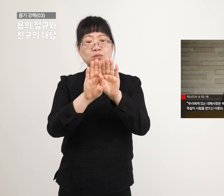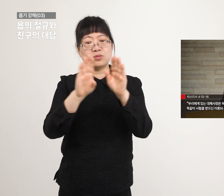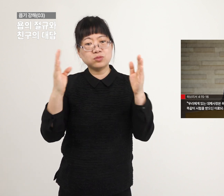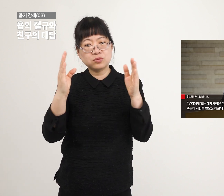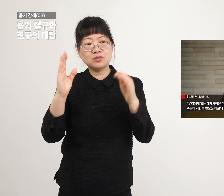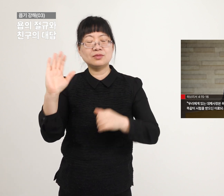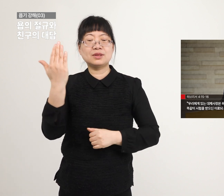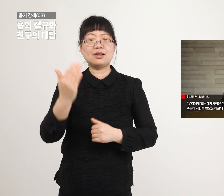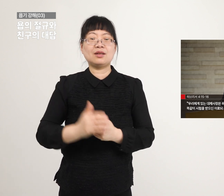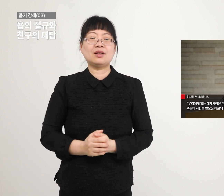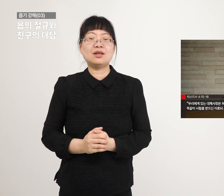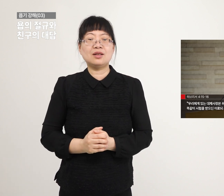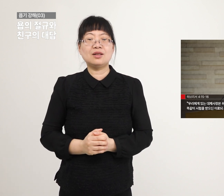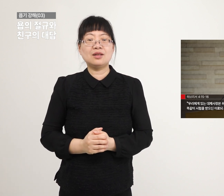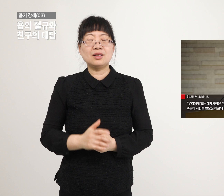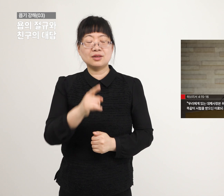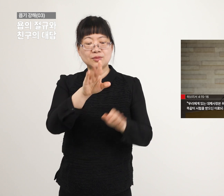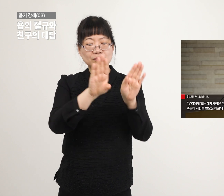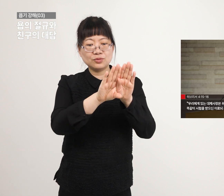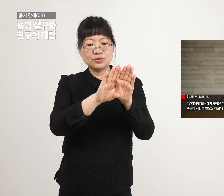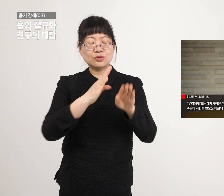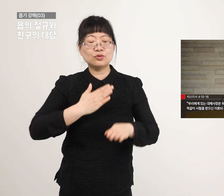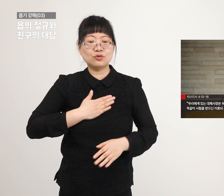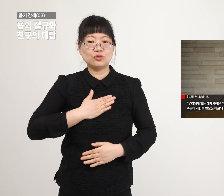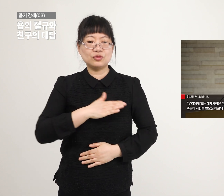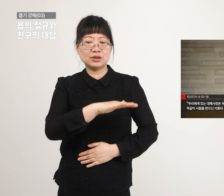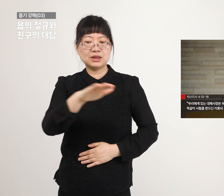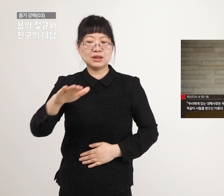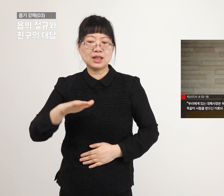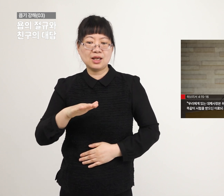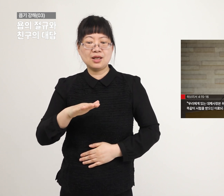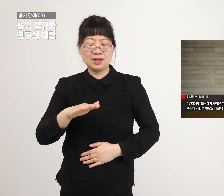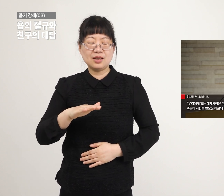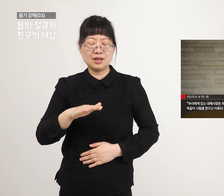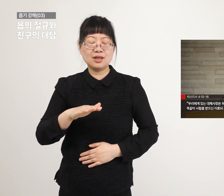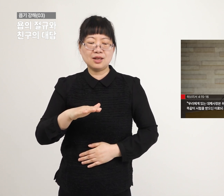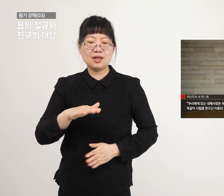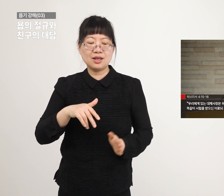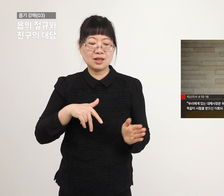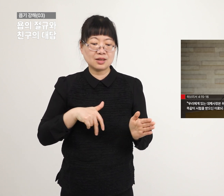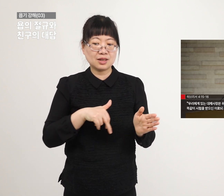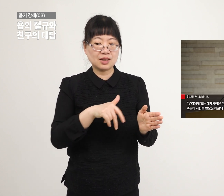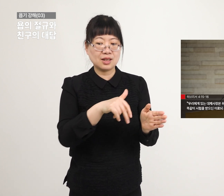열립니다. 그런데 그 문으로 우리가 그 길로 가는 것이 아니라